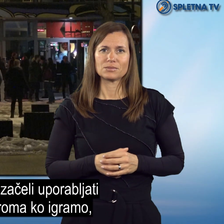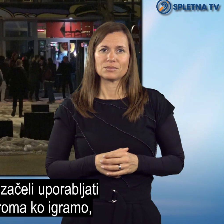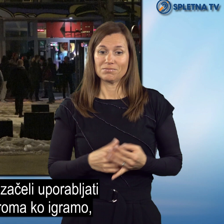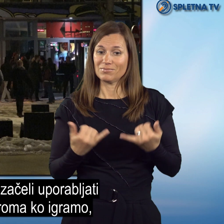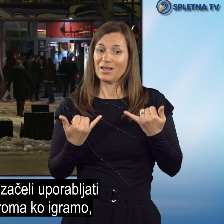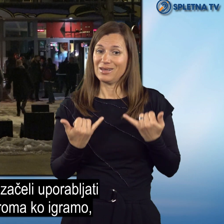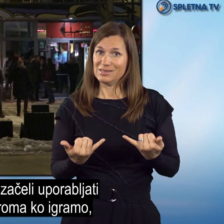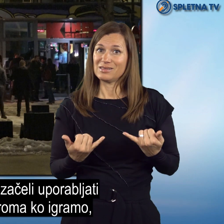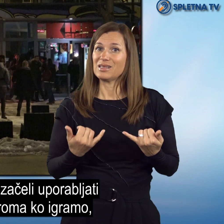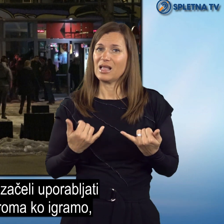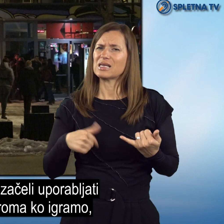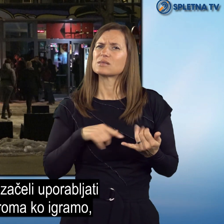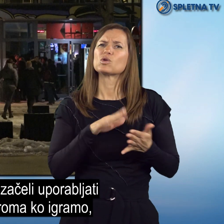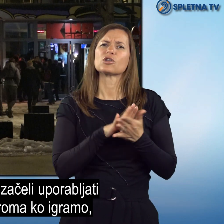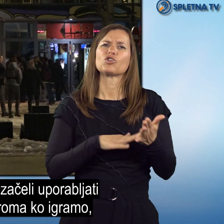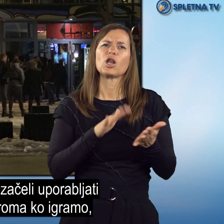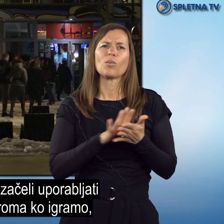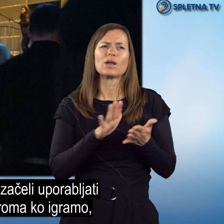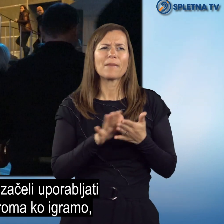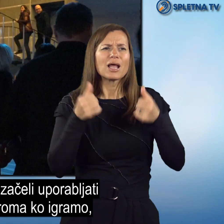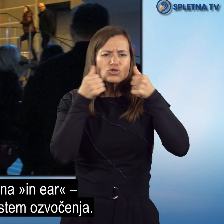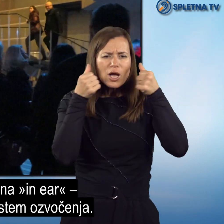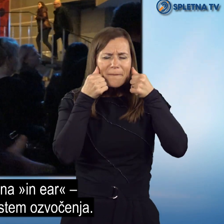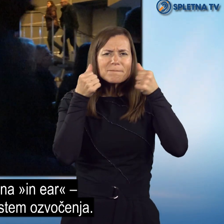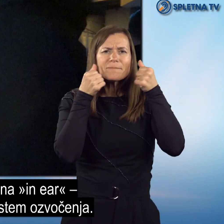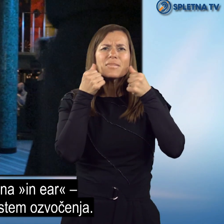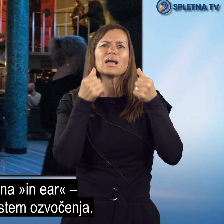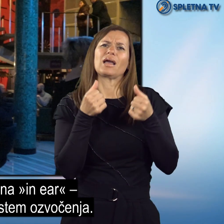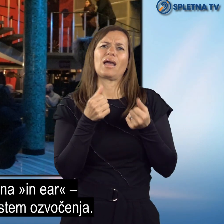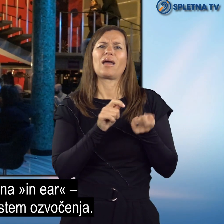Zdaj smo v bistvu začeli uporabljati čepke oziroma prešaltali na in-ear